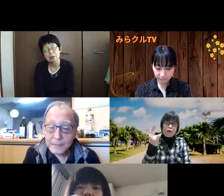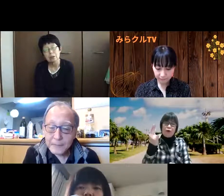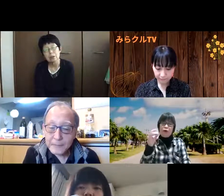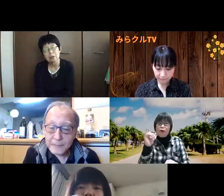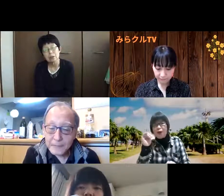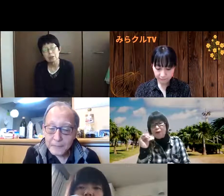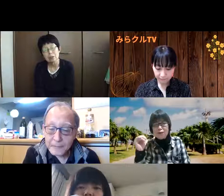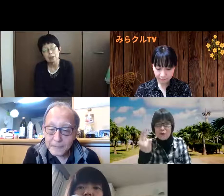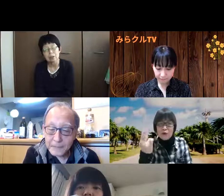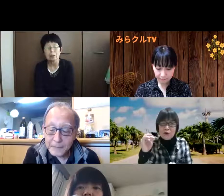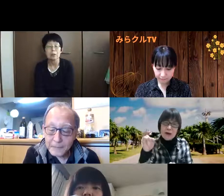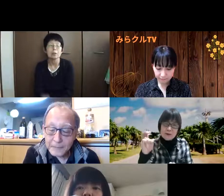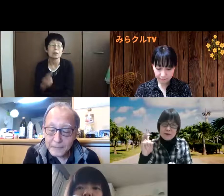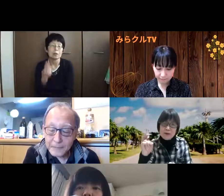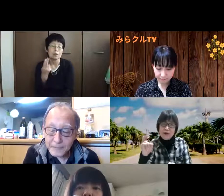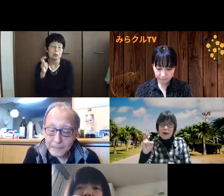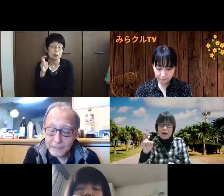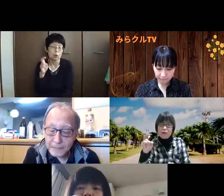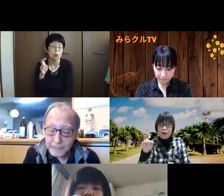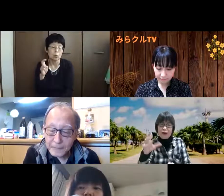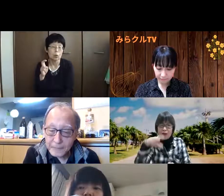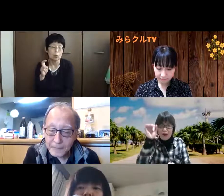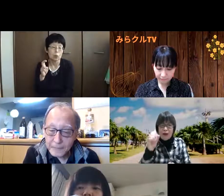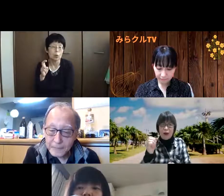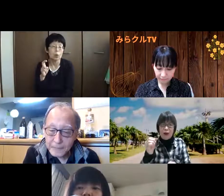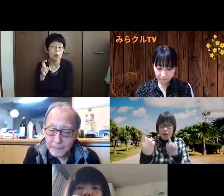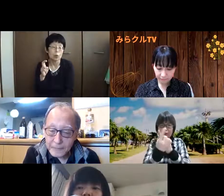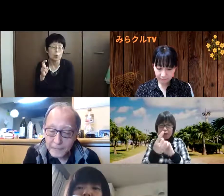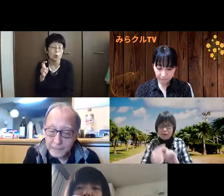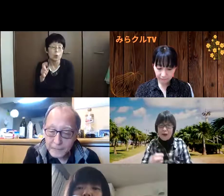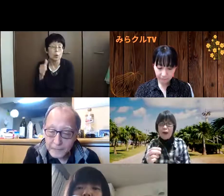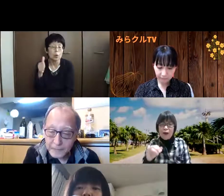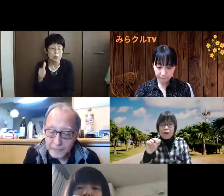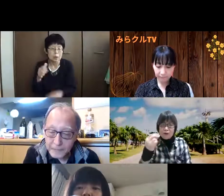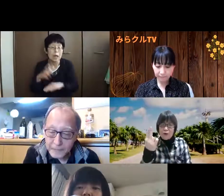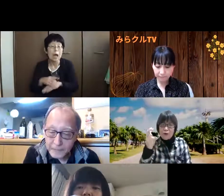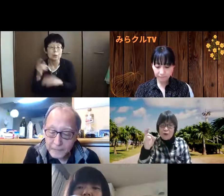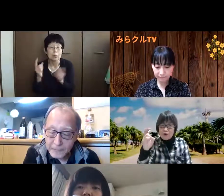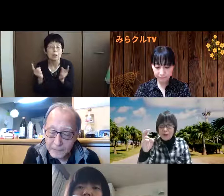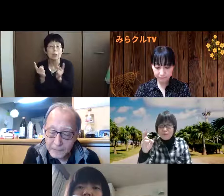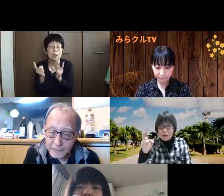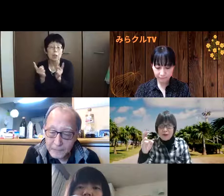トロロさん、トロロさんに、初めてお会いしました。トロロさんに、